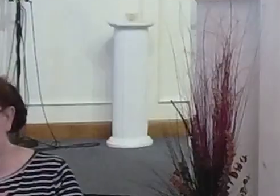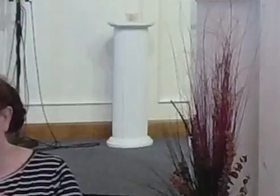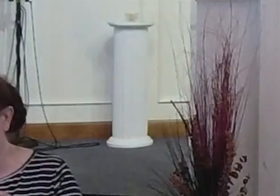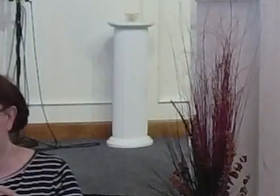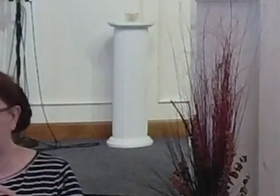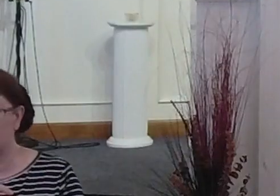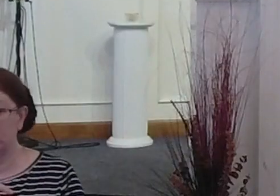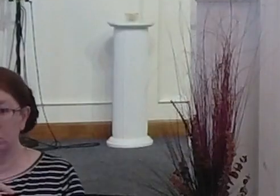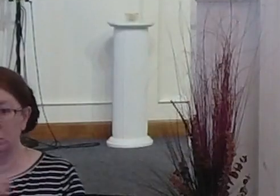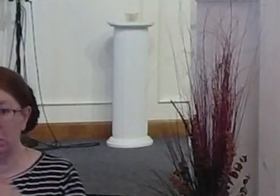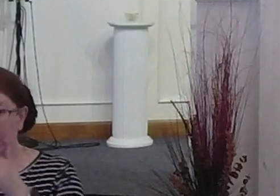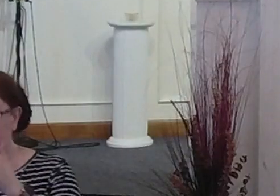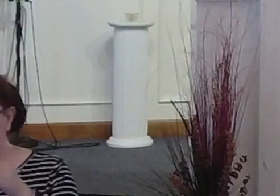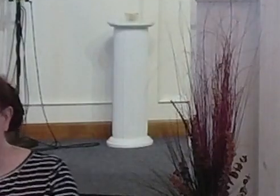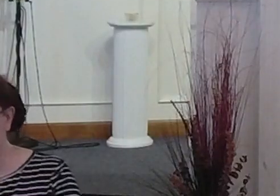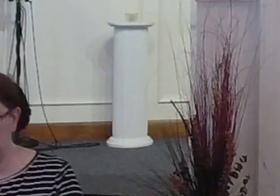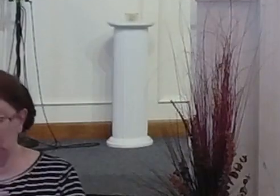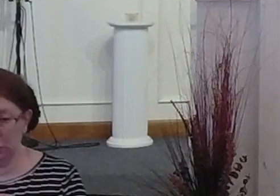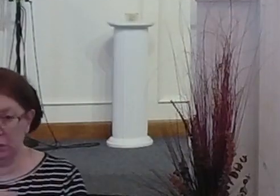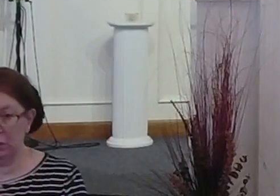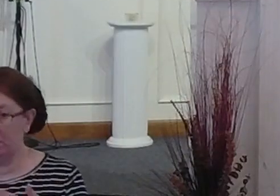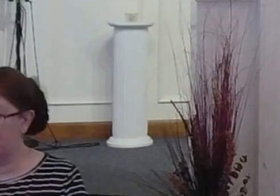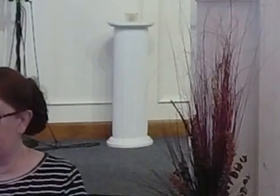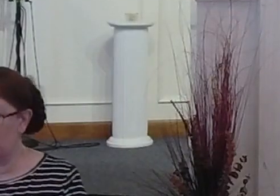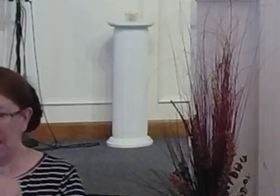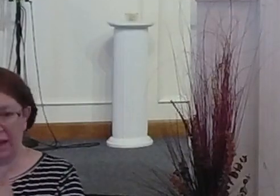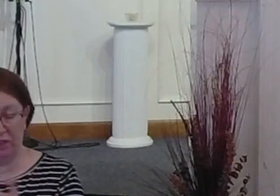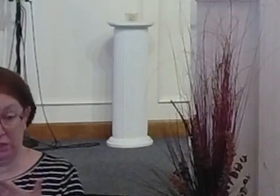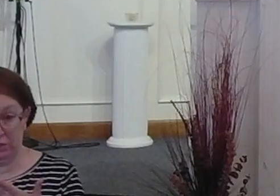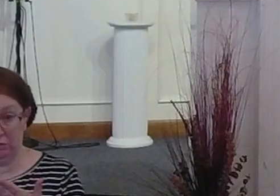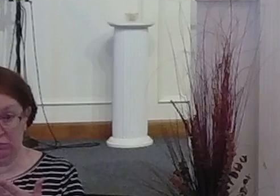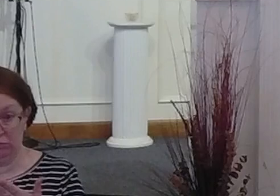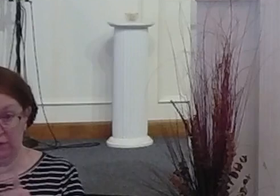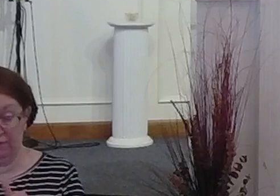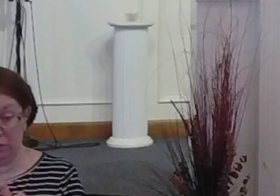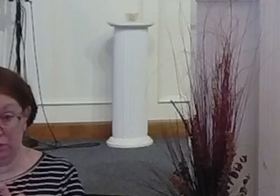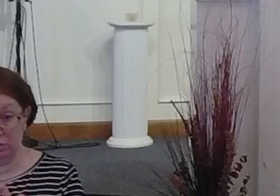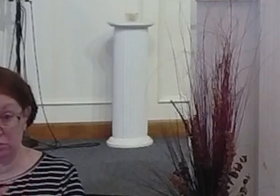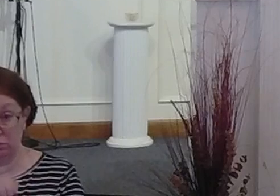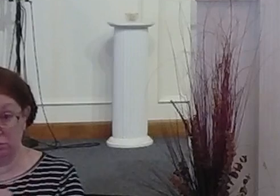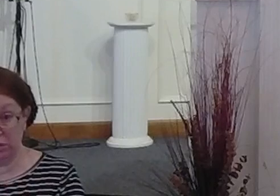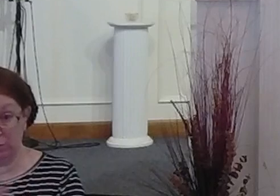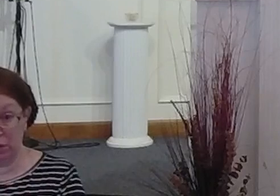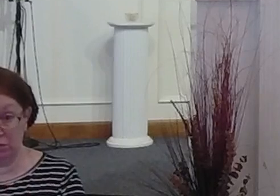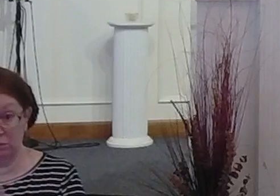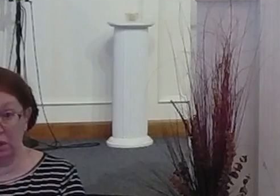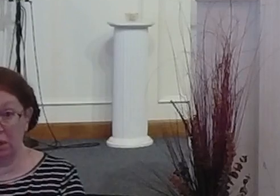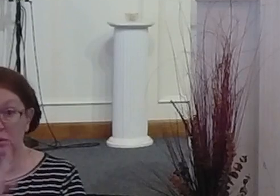haya una tierra, antes de cualquier cosa, ahí estaba Dios.